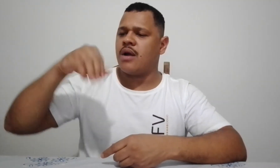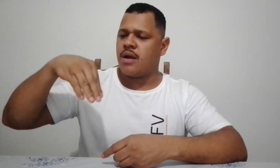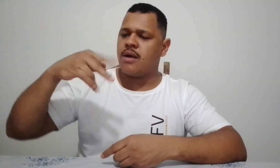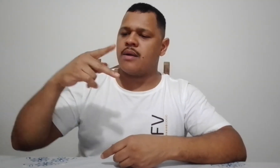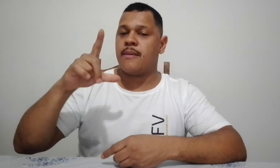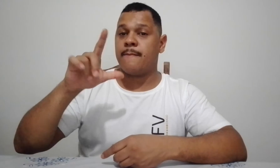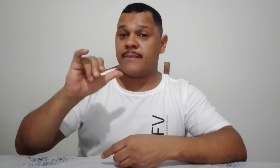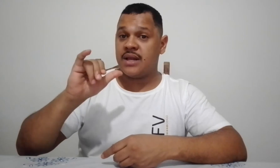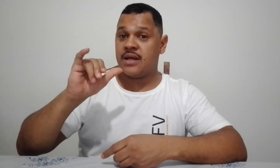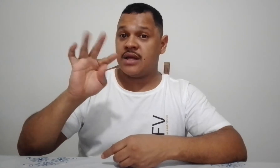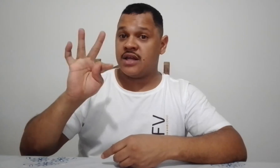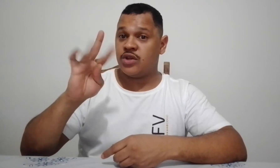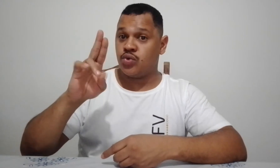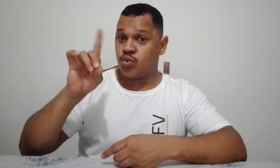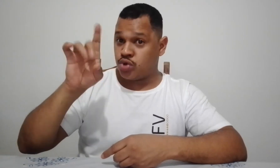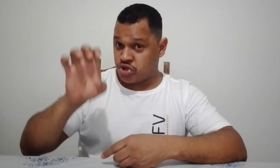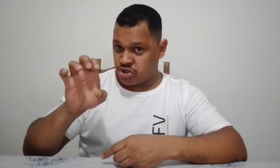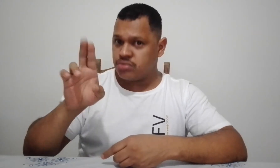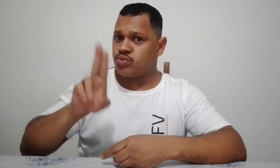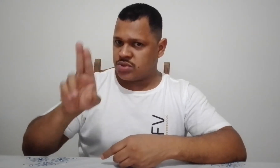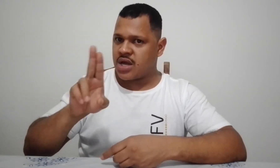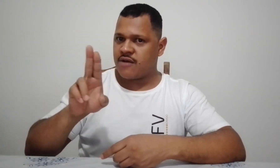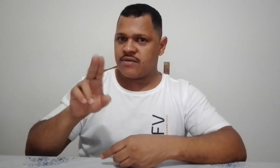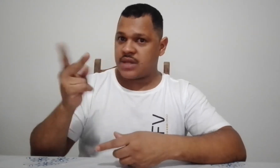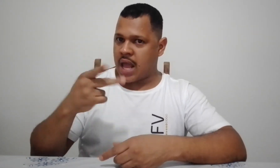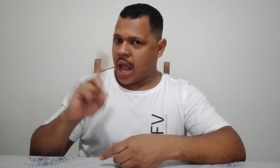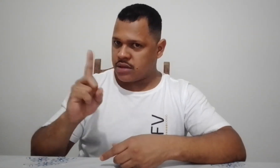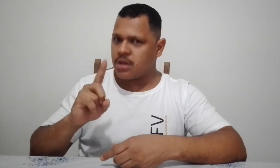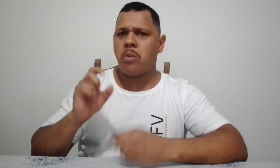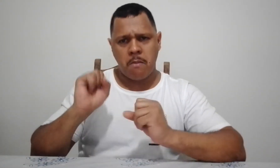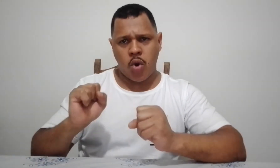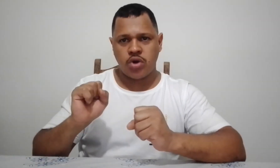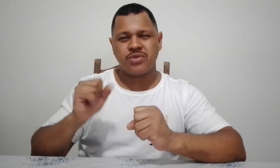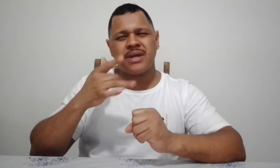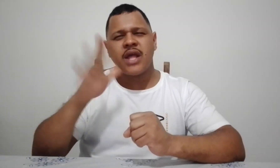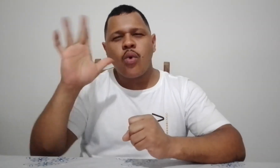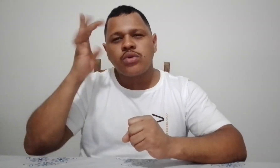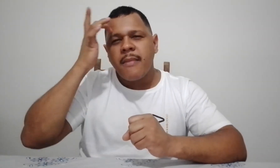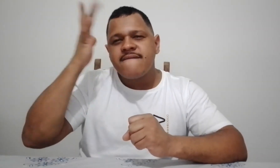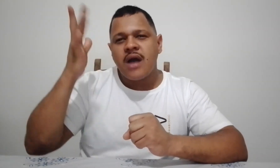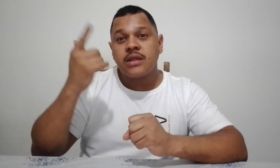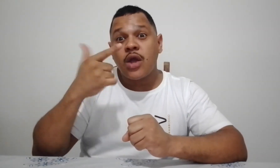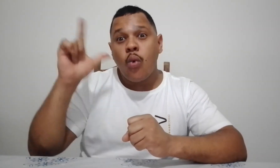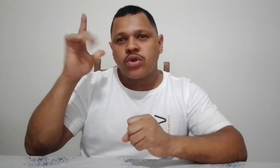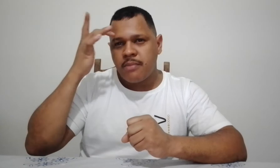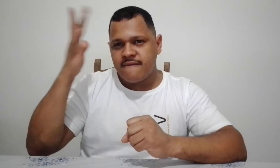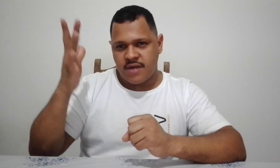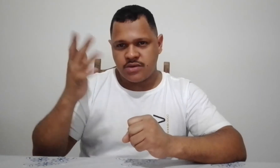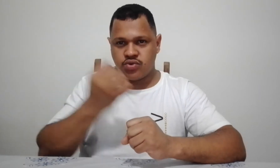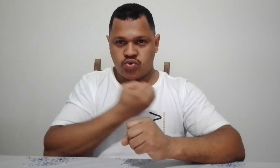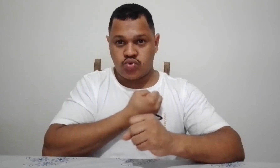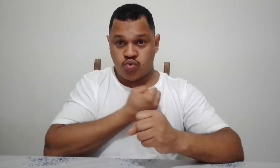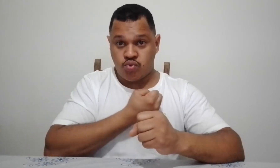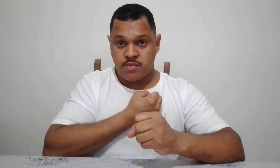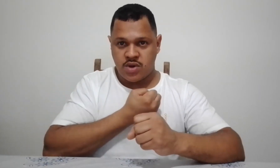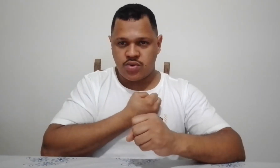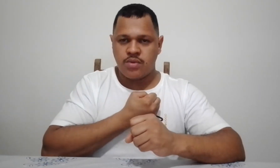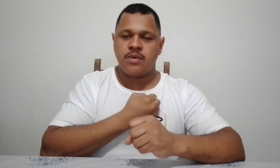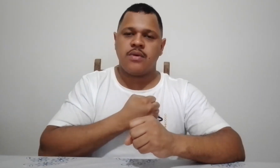também, não é errado. Mas nós temos uma representação bem mais simples com o valor eficaz. A gente não precisa converter